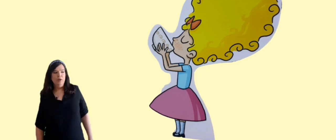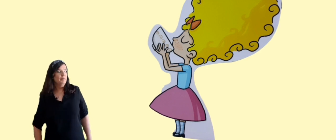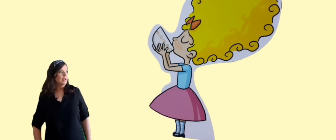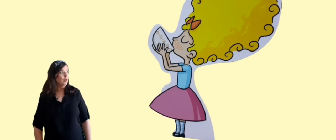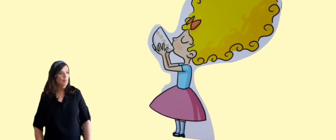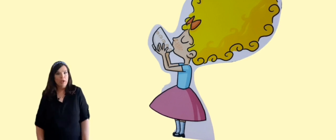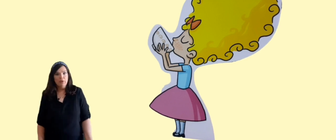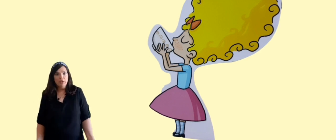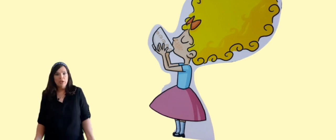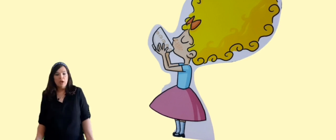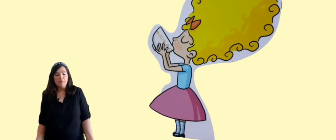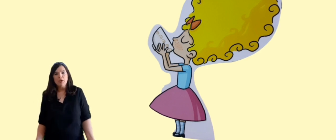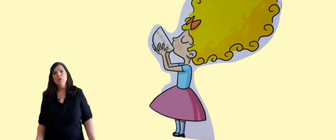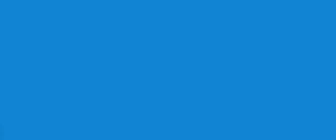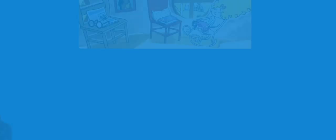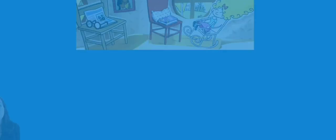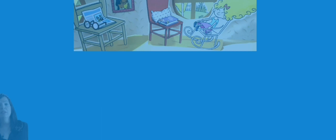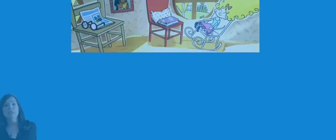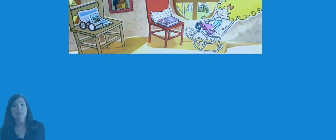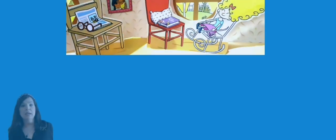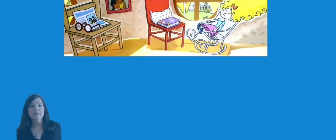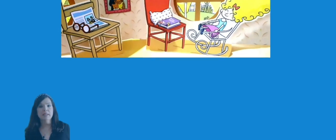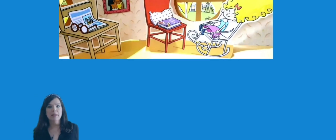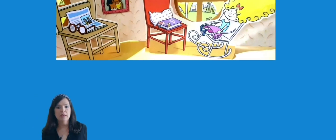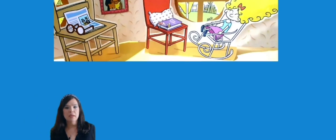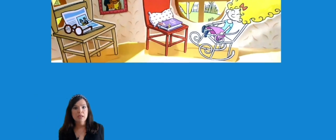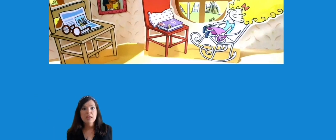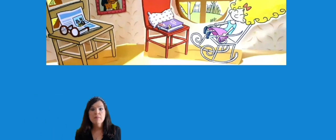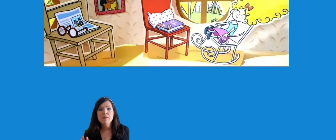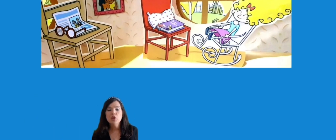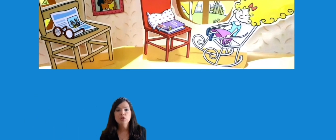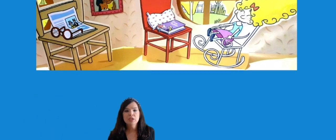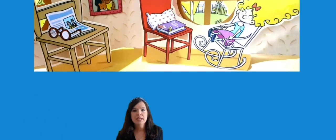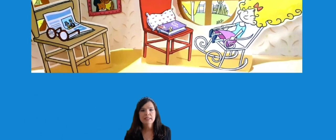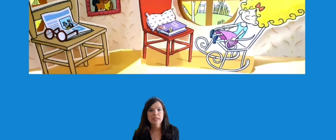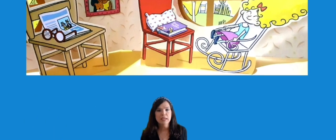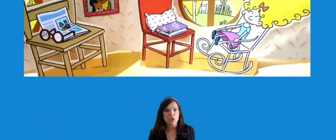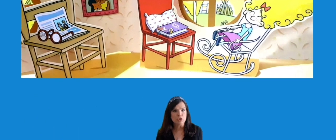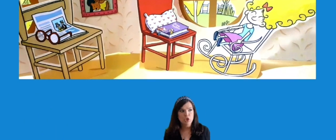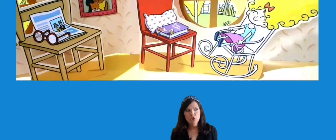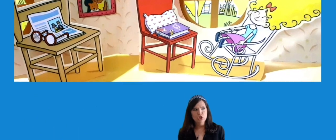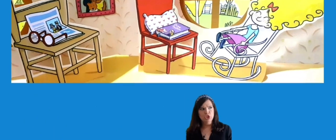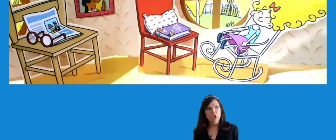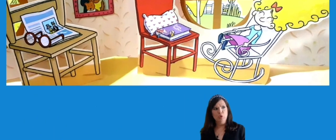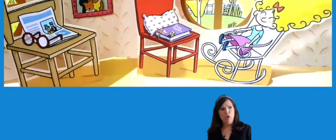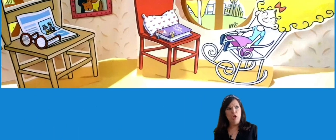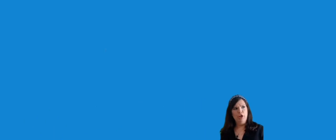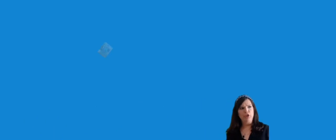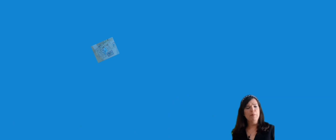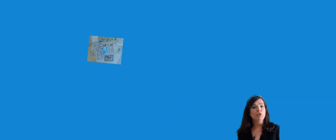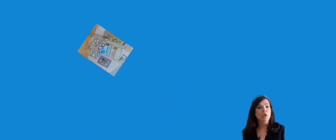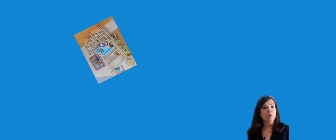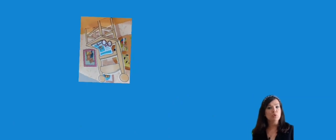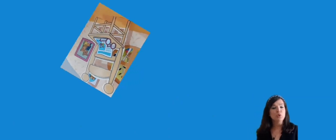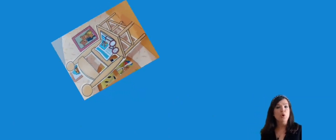Después de comer, como ya no tenía hambre, empezó a sentirse cansada. Vio tres sillas. Se sentó en la